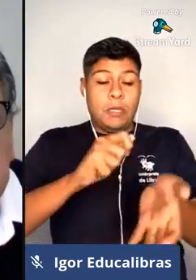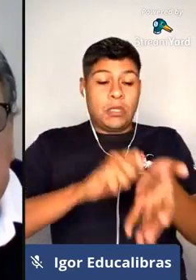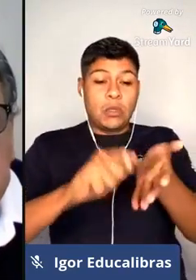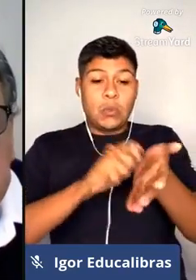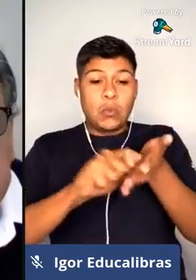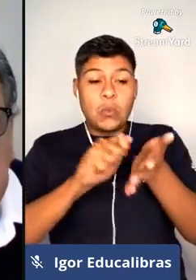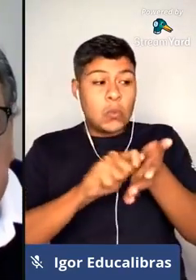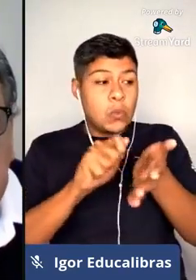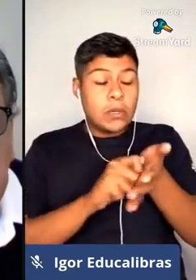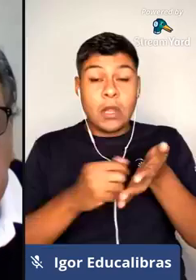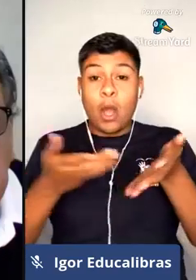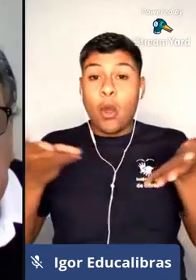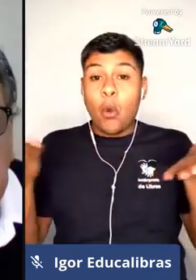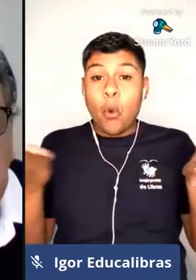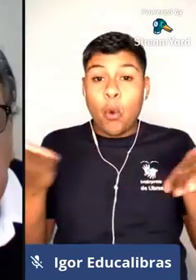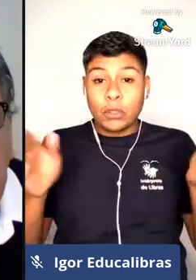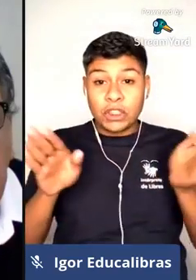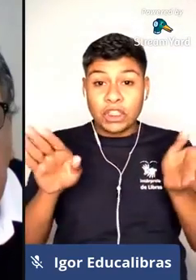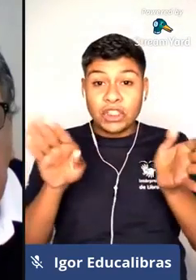e hoje eu chego